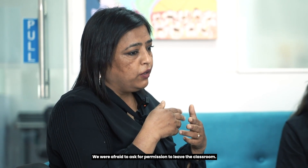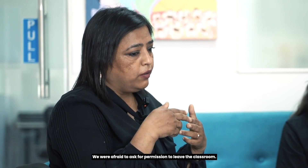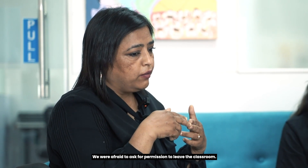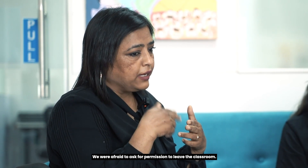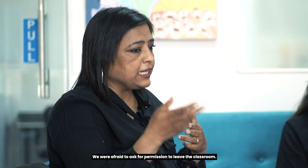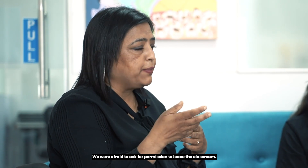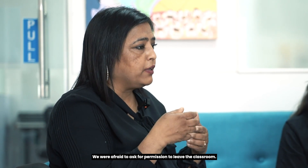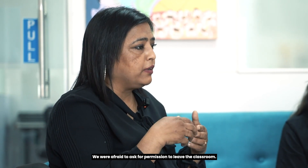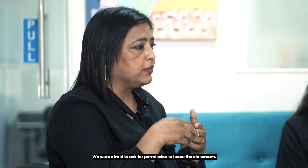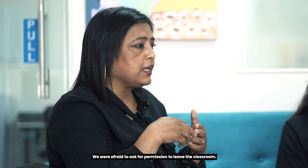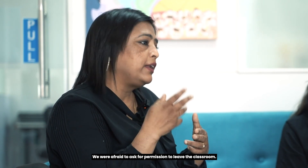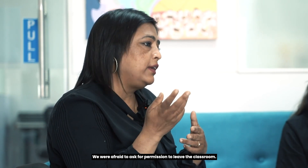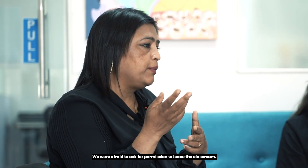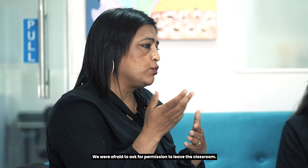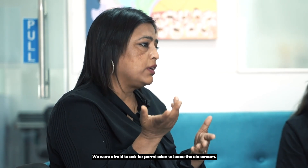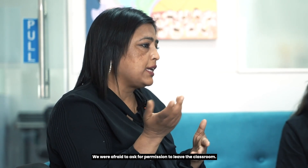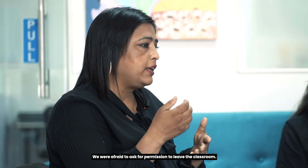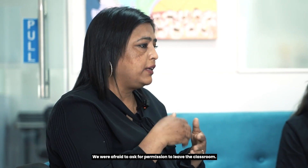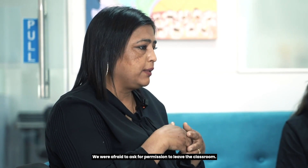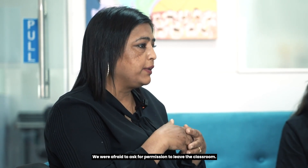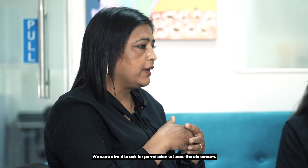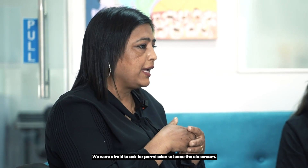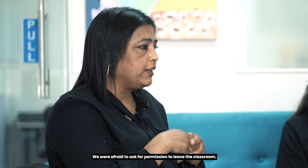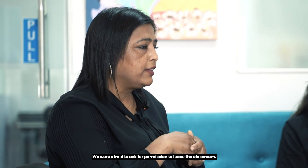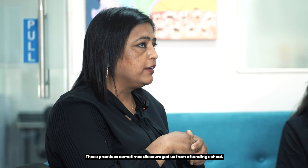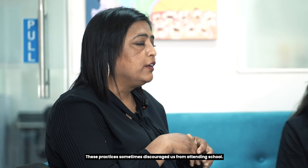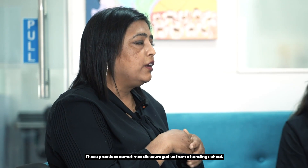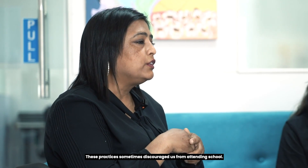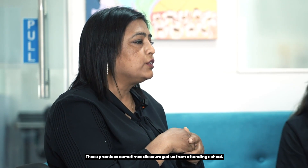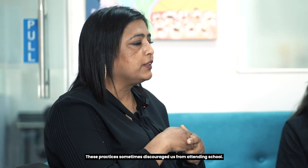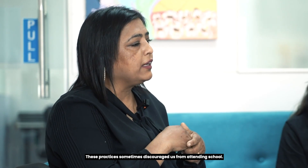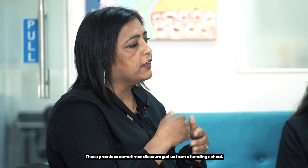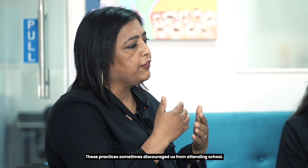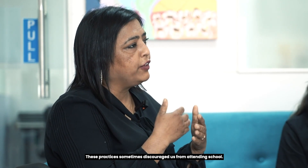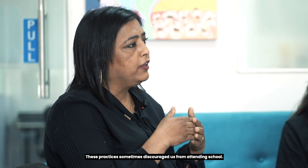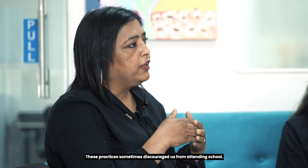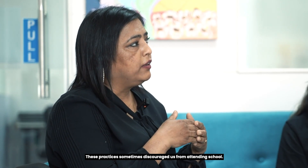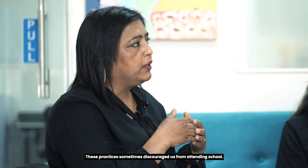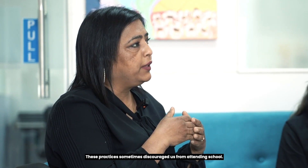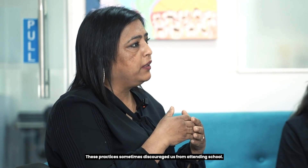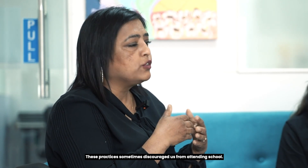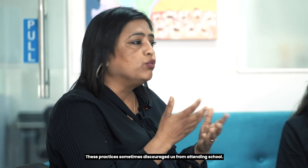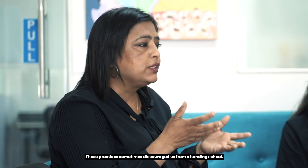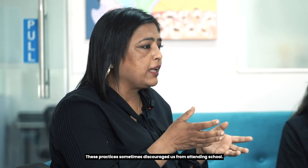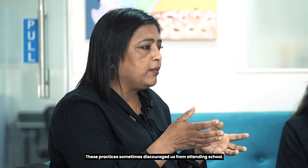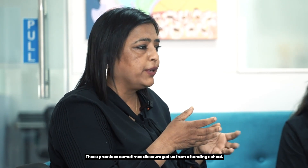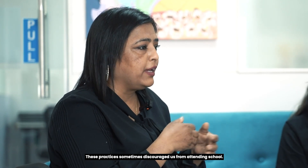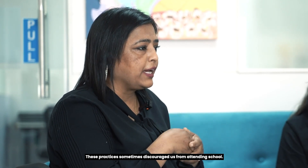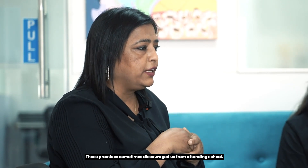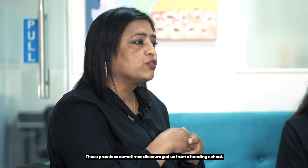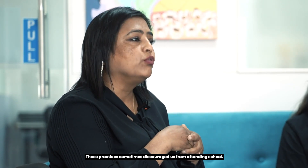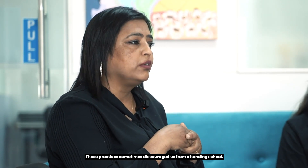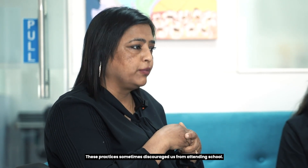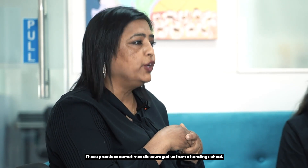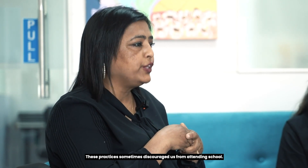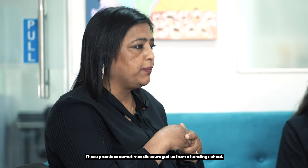त्यो क्लासबाट जानै अब सोधेर जानै एकदमै डर लाग्ने नि त त्यस्तो कुराले गर्दाखेरि एकदमै स्कुल जान मन